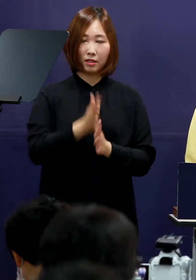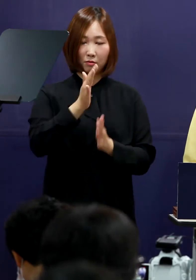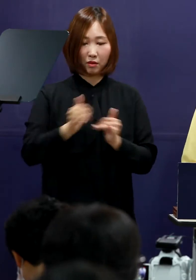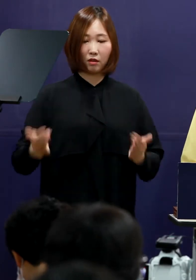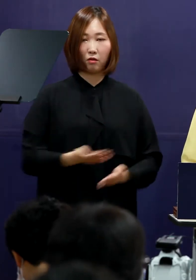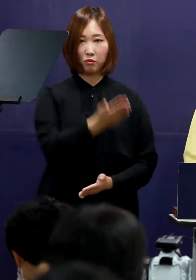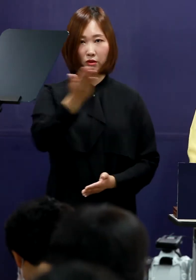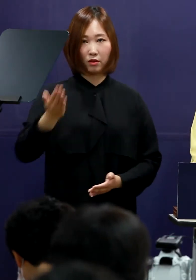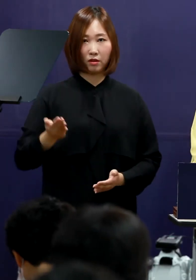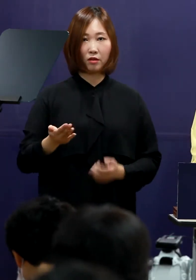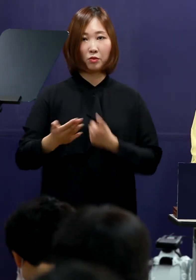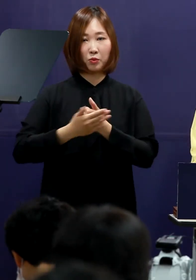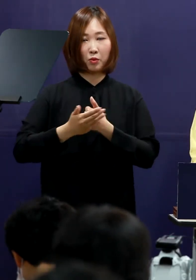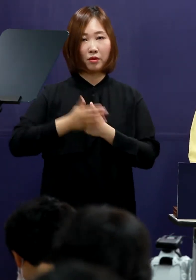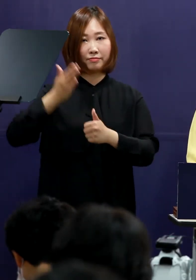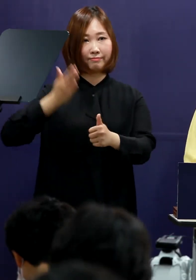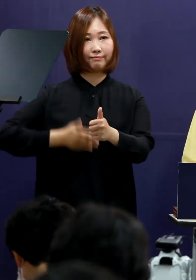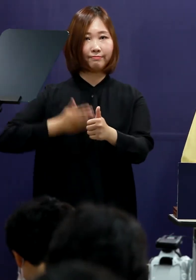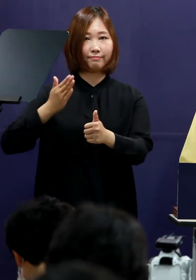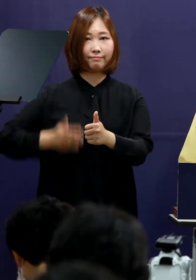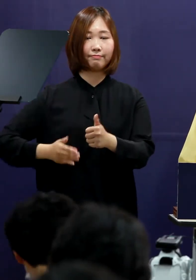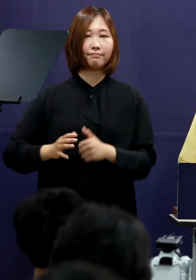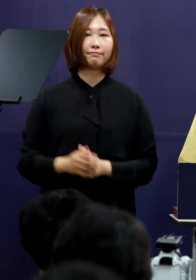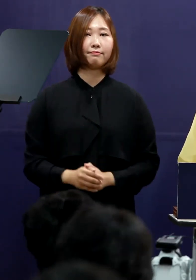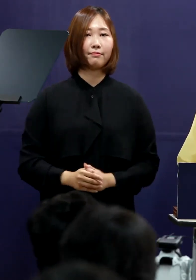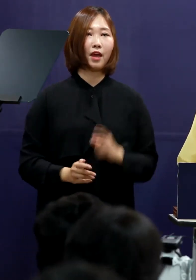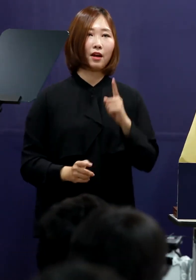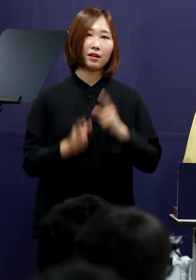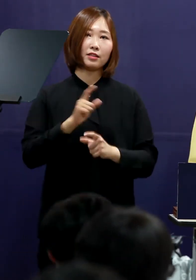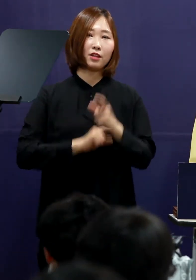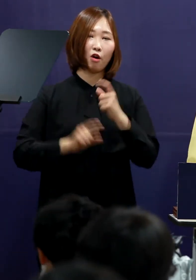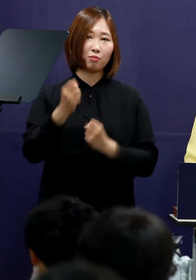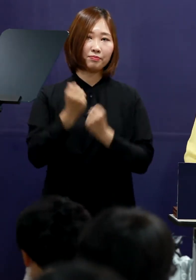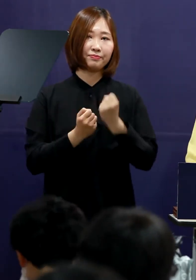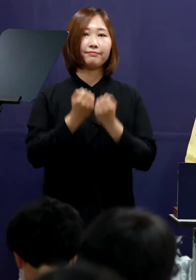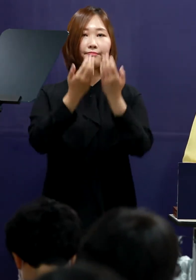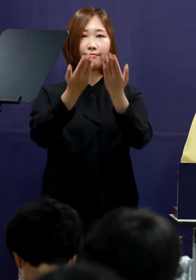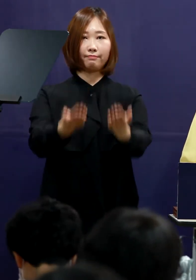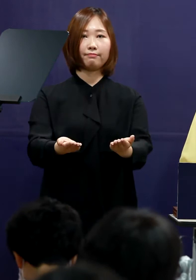하겠습니다. 한 가지 더 좀 말씀을 드리고자 합니다.